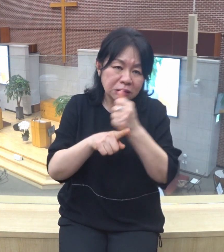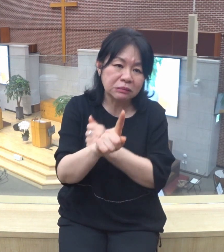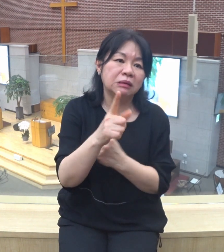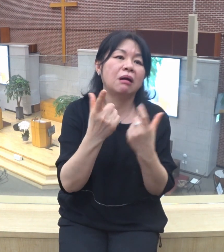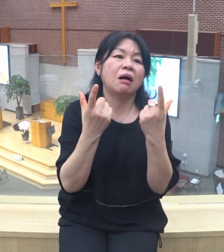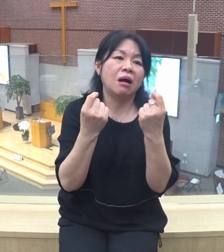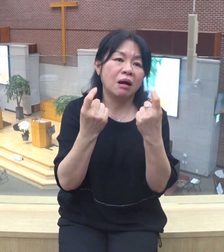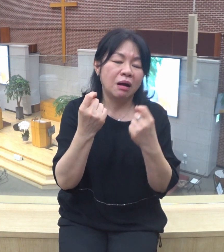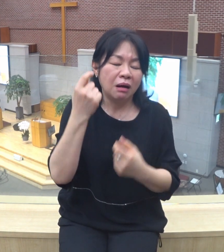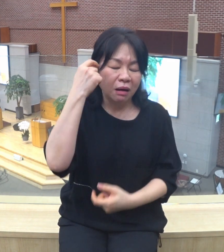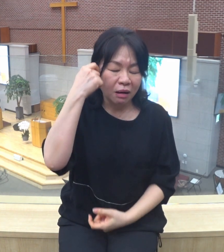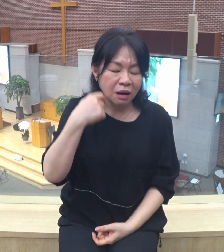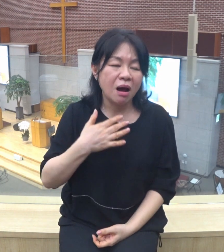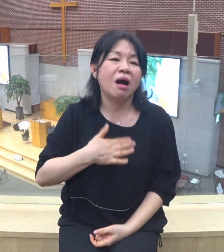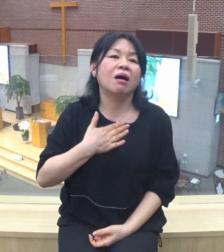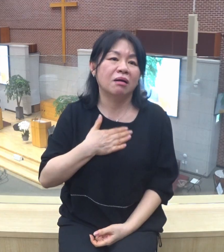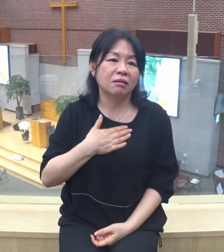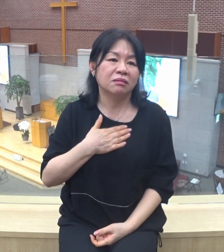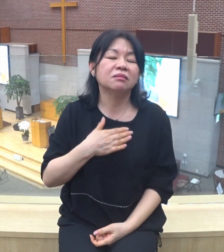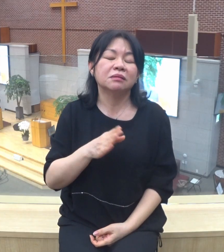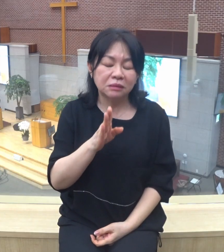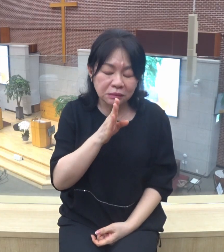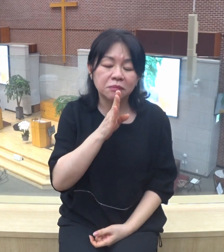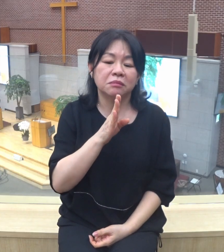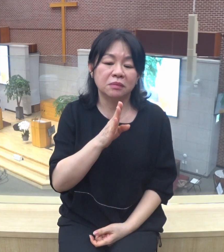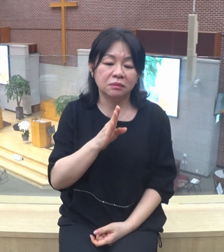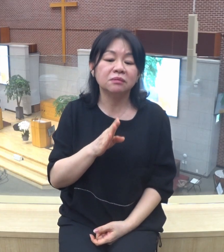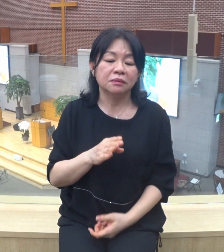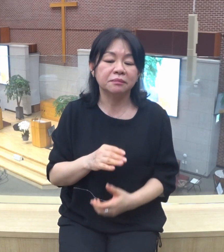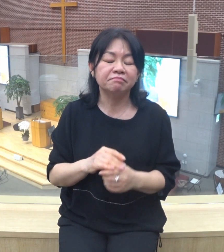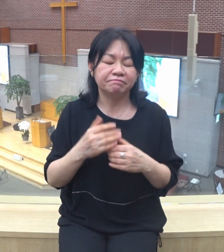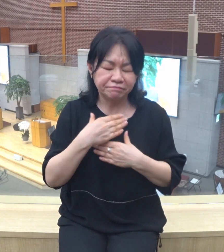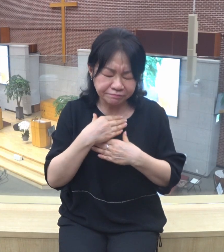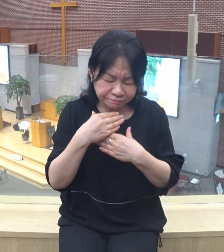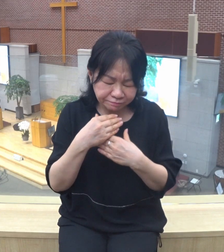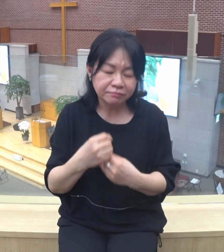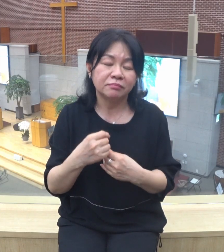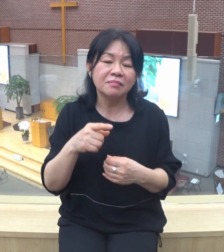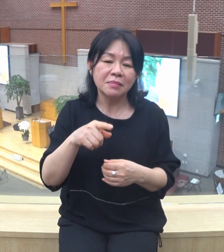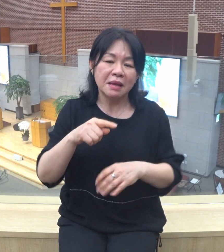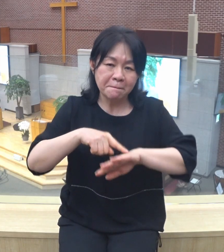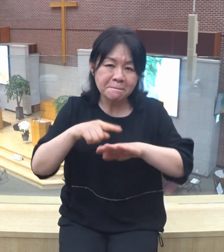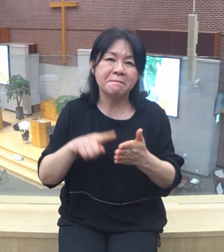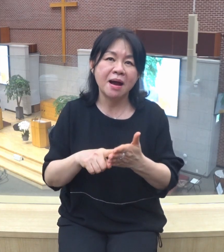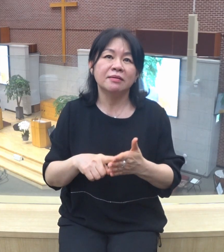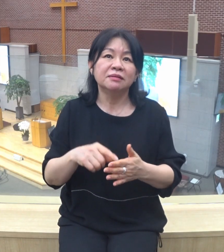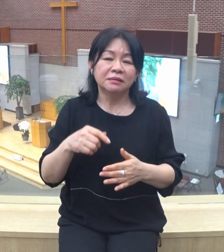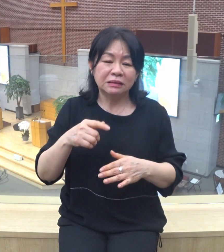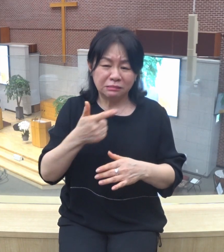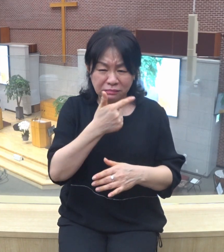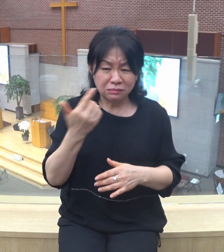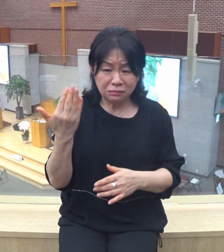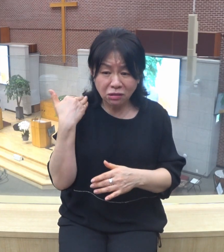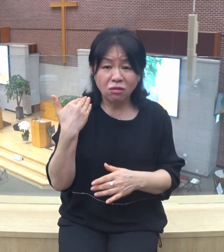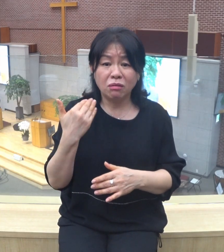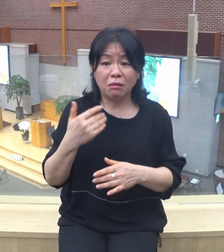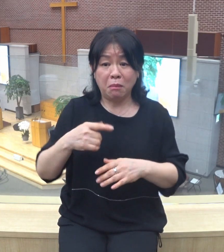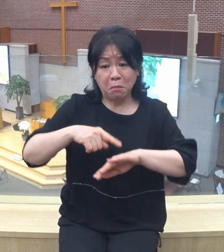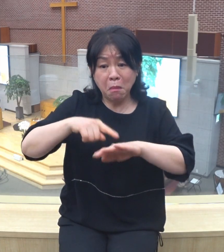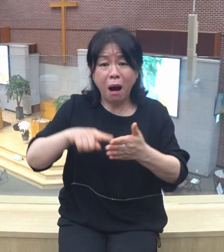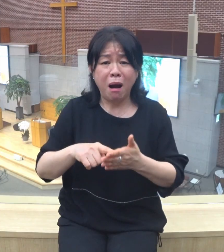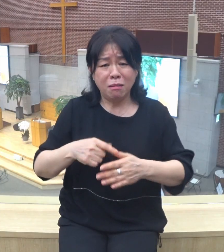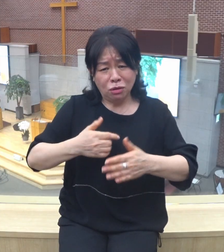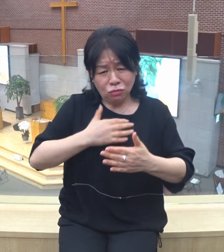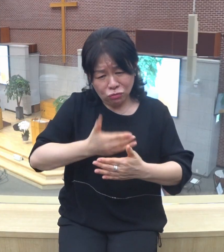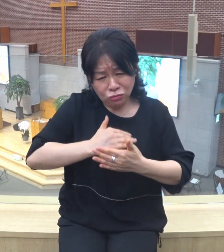되었습니다. 완전했고 안전했고 부족함이 없었습니다. 그렇게 세상이 무서웠고 미래가 무서웠고